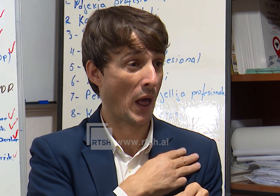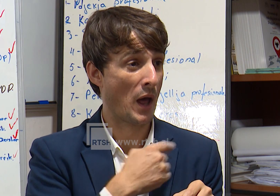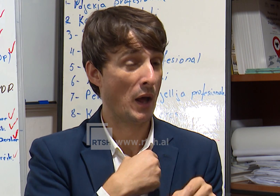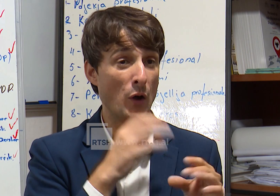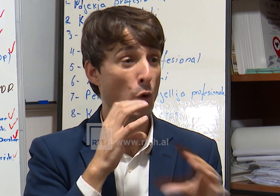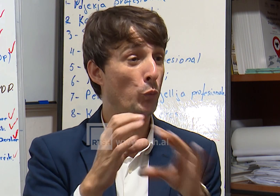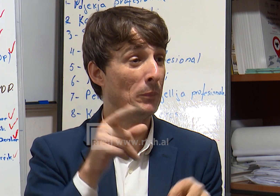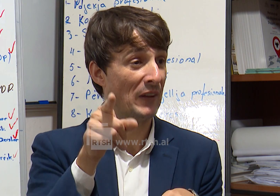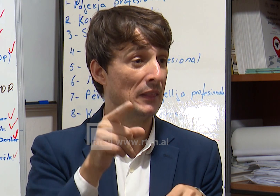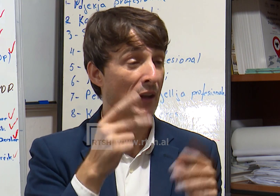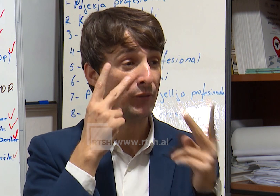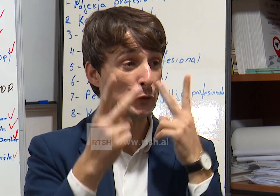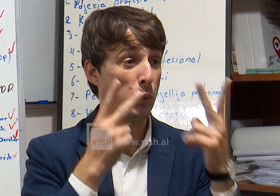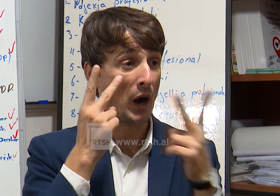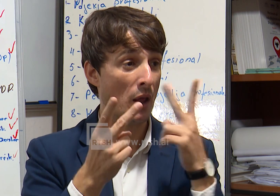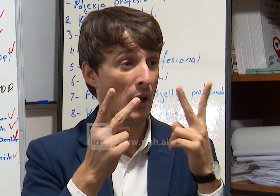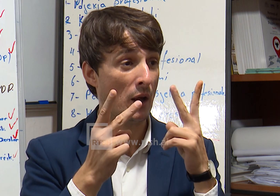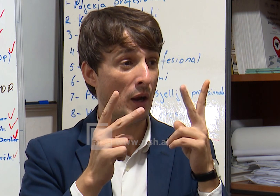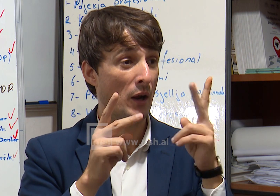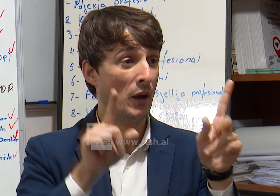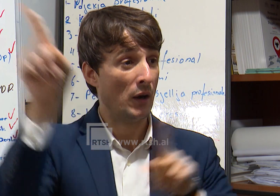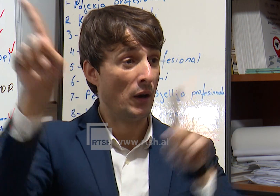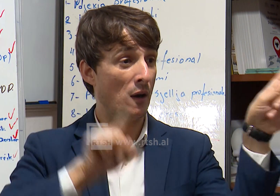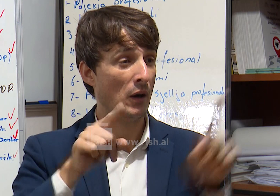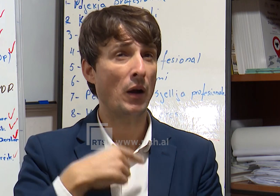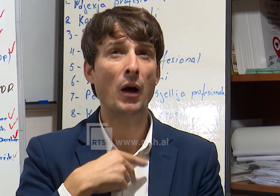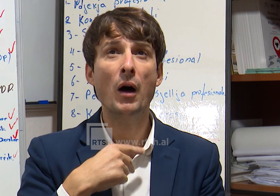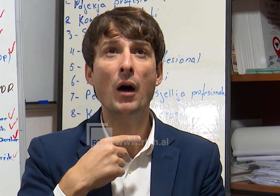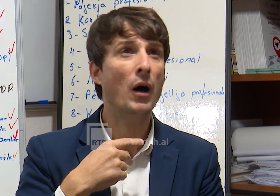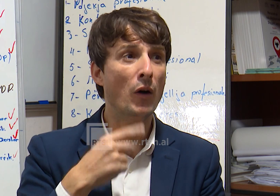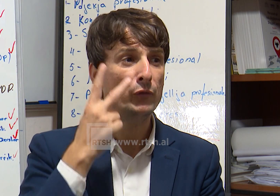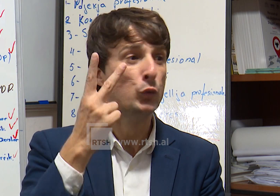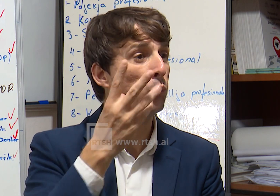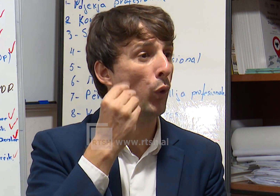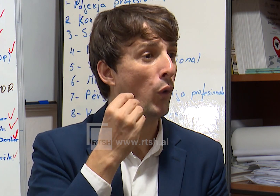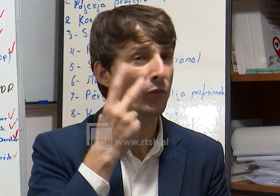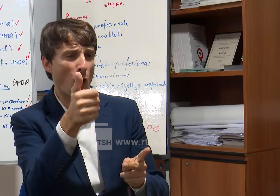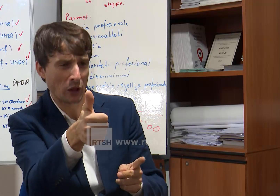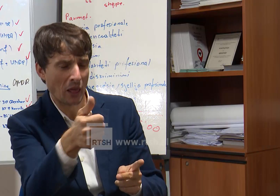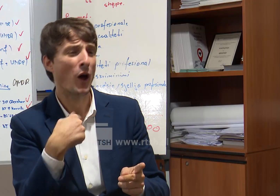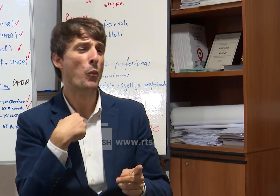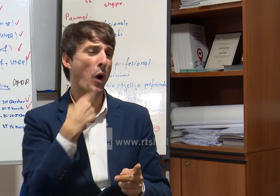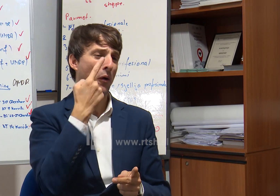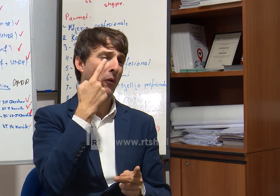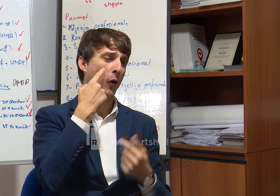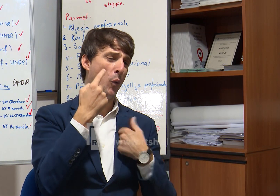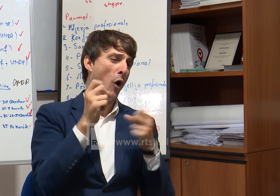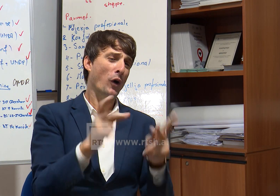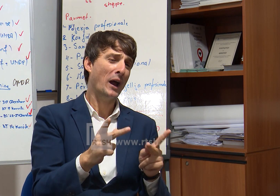tim të mirë, prindit e kapën në kohë dhe më futën në institutin e fëmijëve që nuk dëgjojnë, që unë të mundja. Megjithëse sot, mentaliteti ka